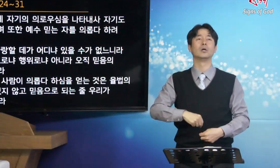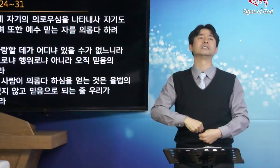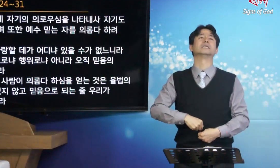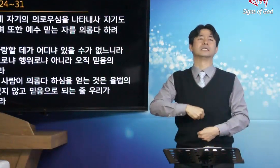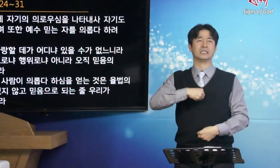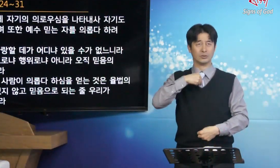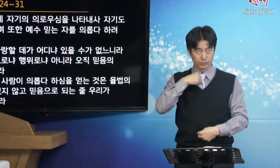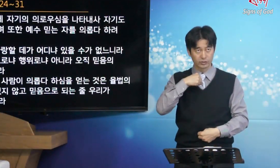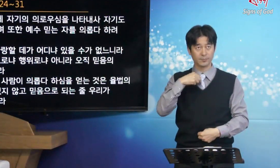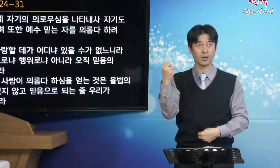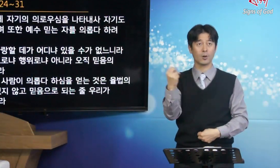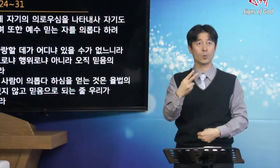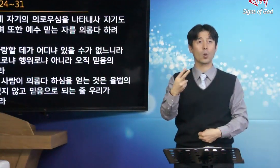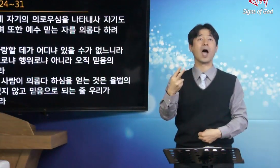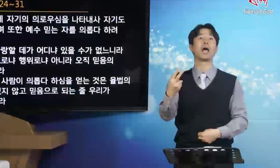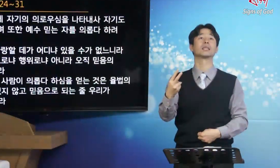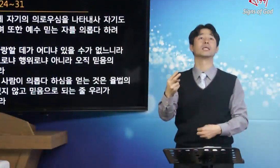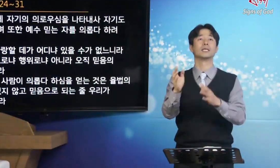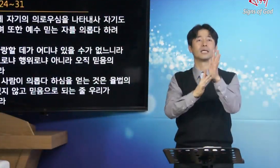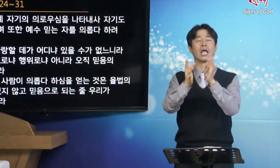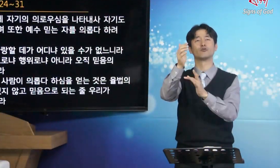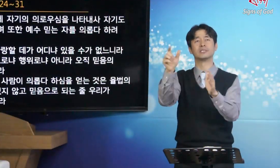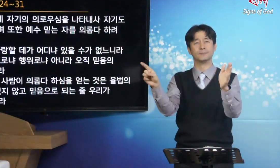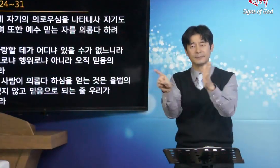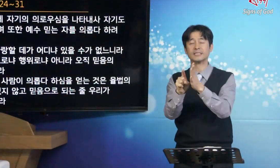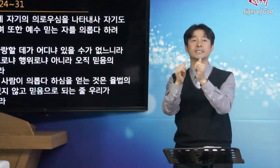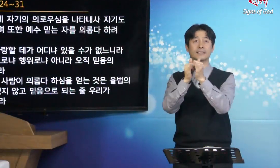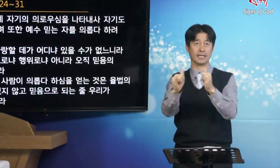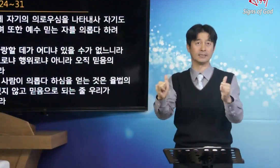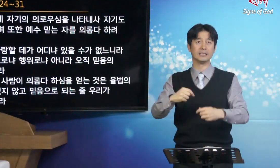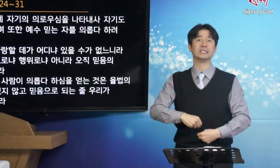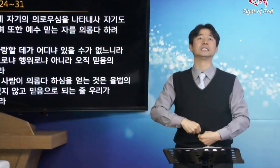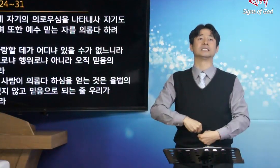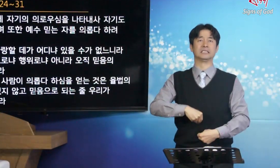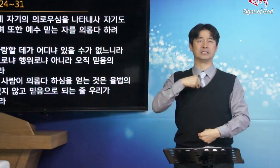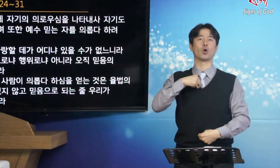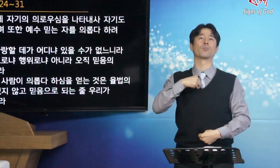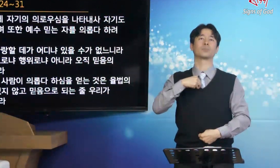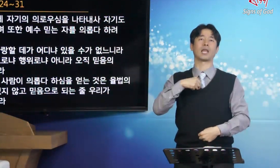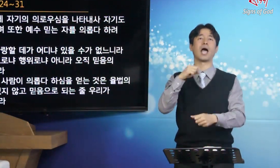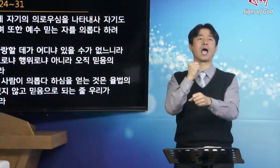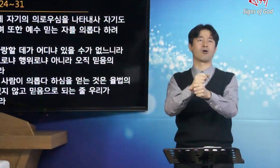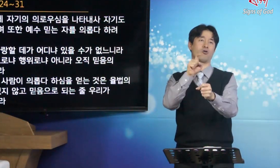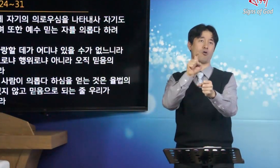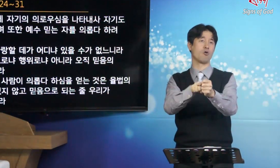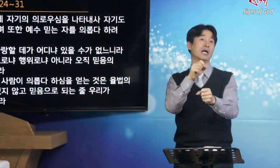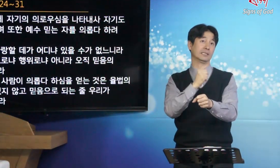자기도 의로우시며 또한 예수 믿는 자를 의롭다 하려 하심이라.